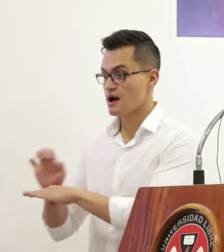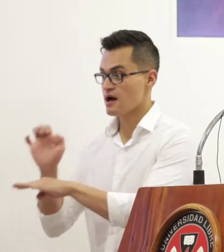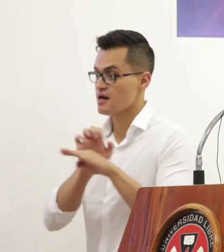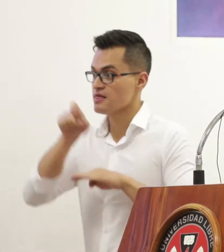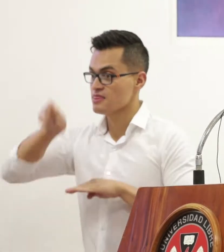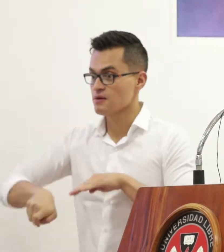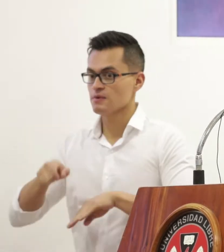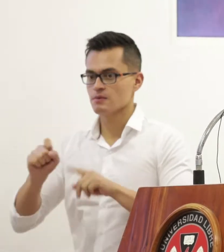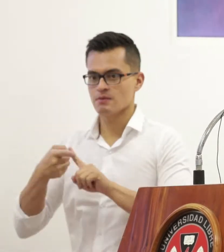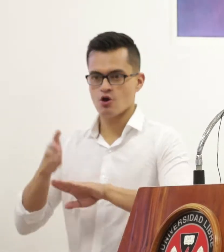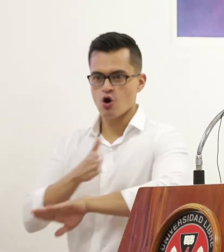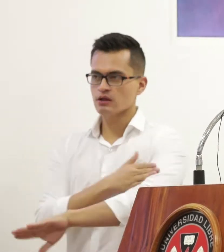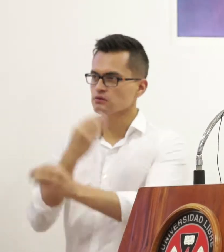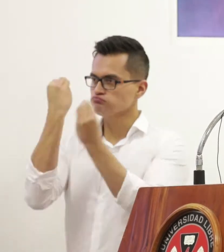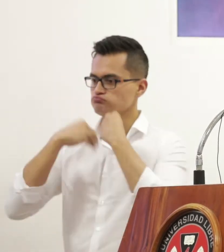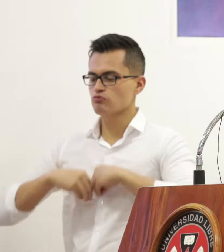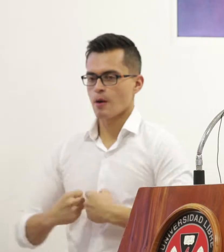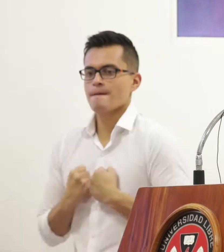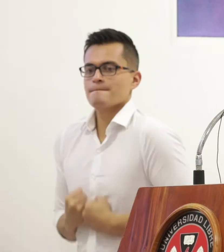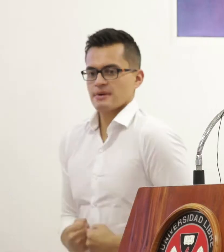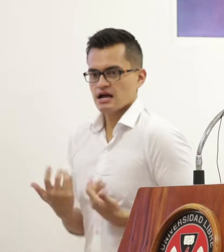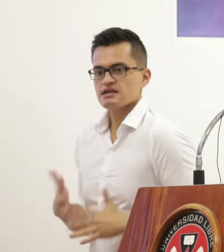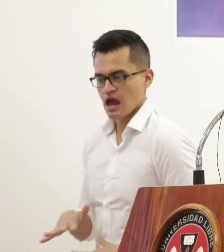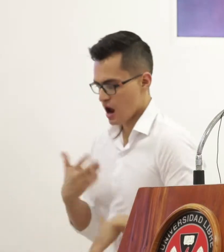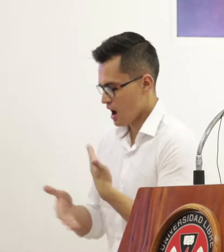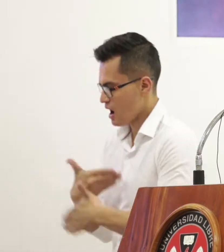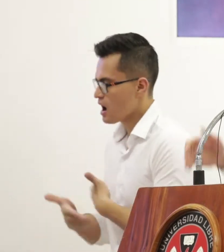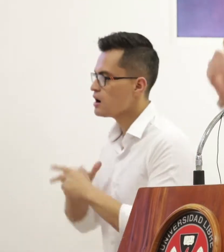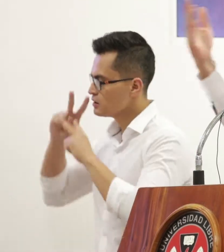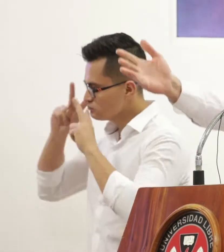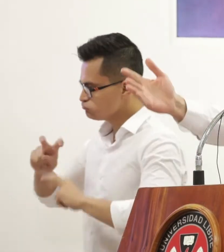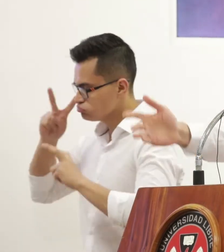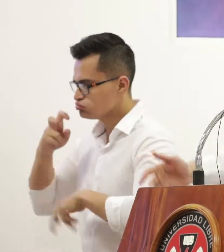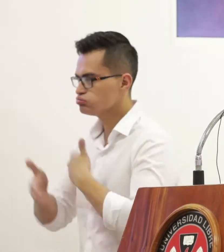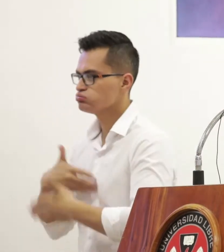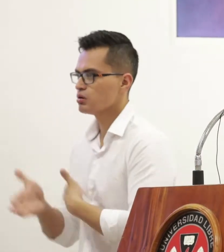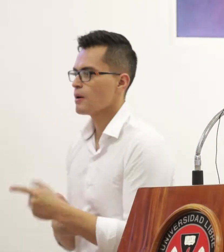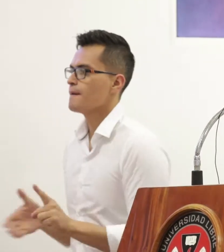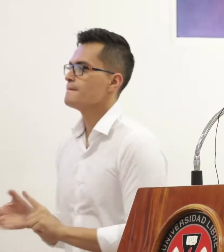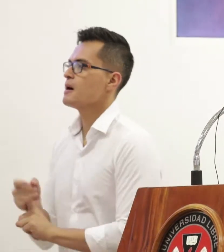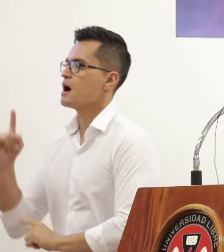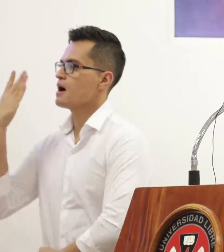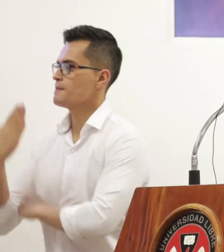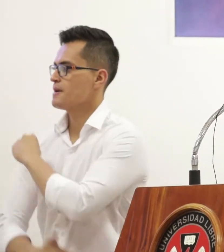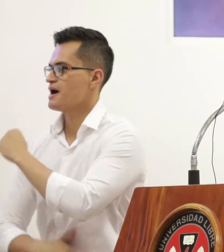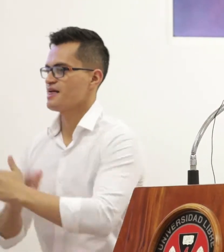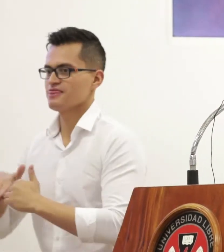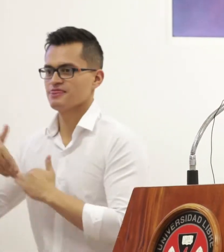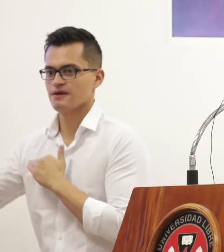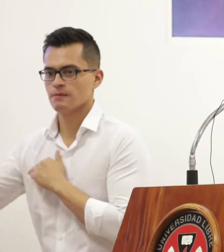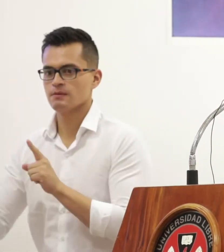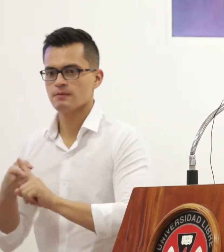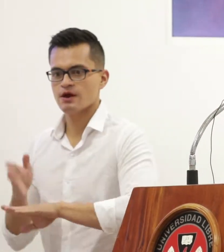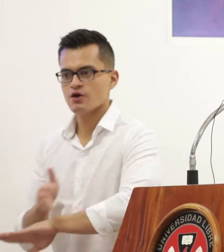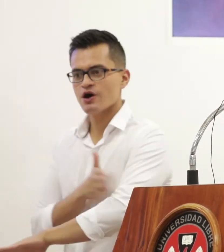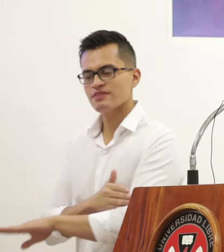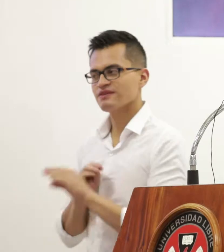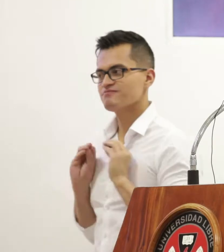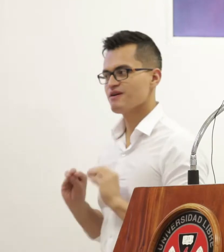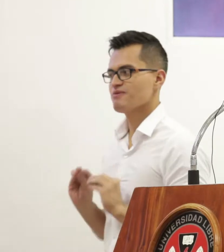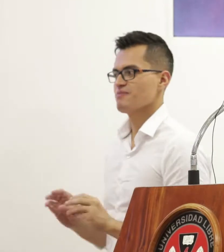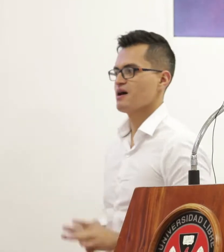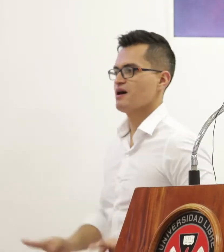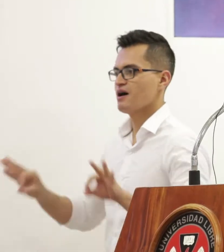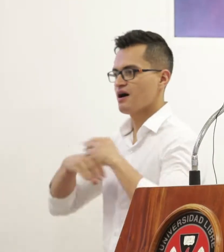que efectivamente haya una investigación que sea efectiva y se pueda llevar a la imposición de las penas y a esclarecer